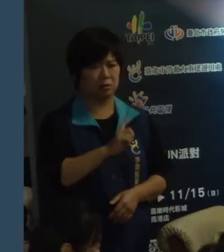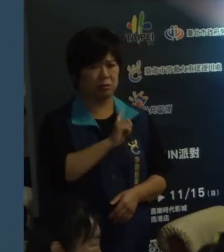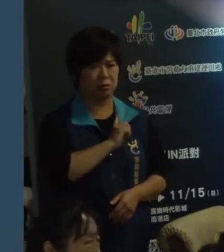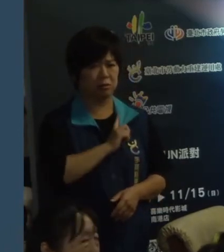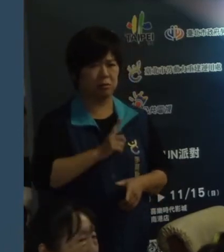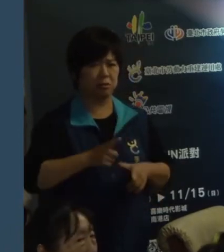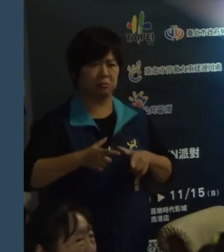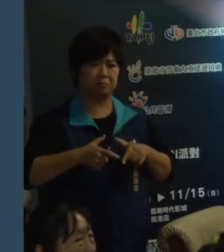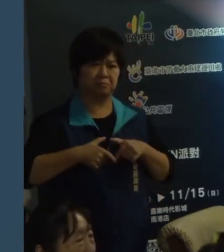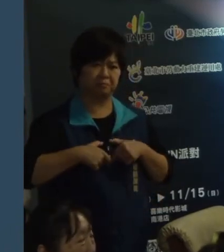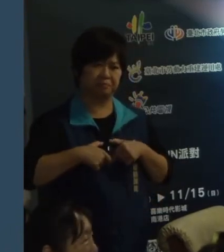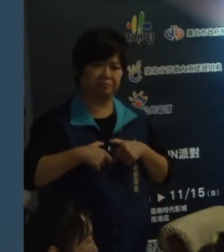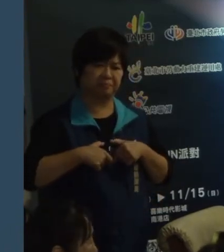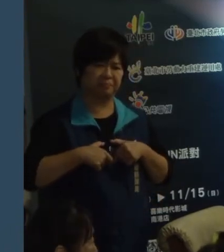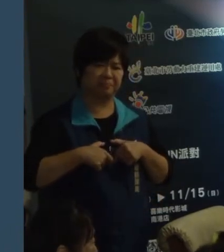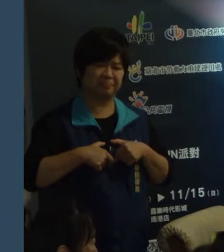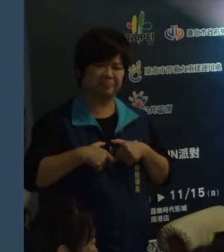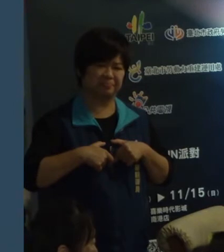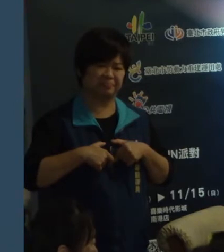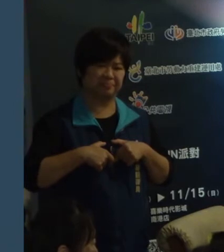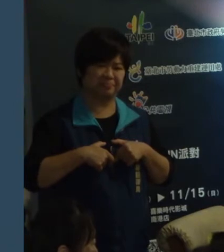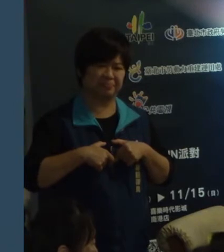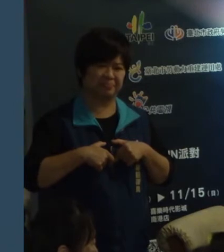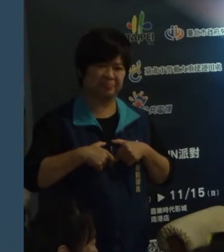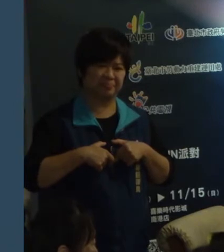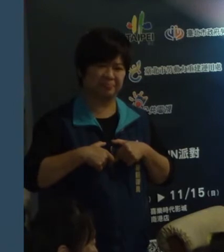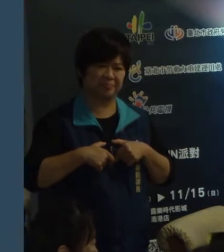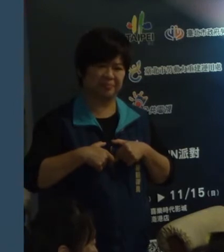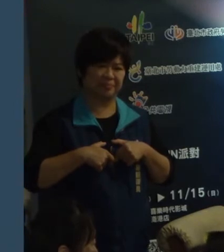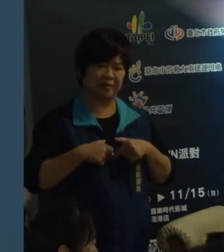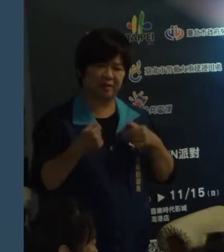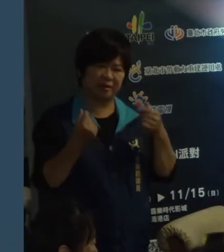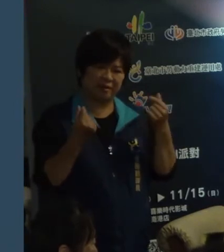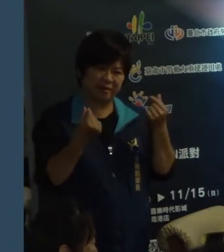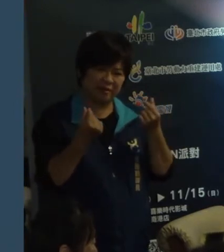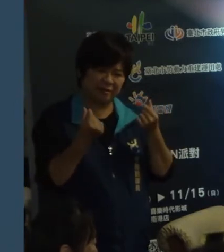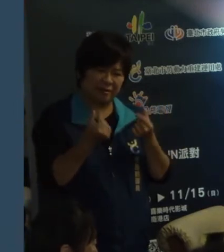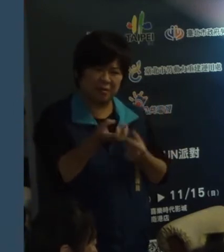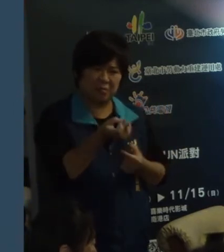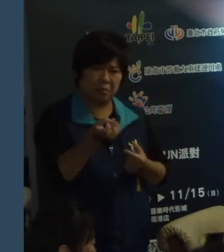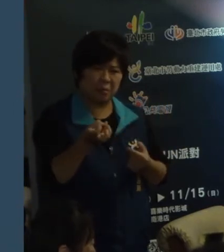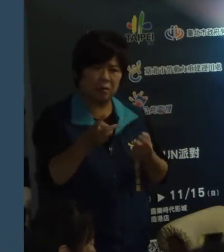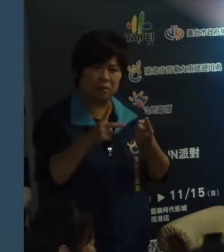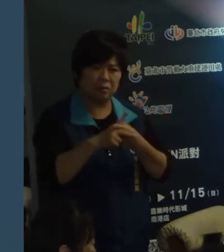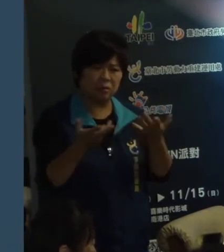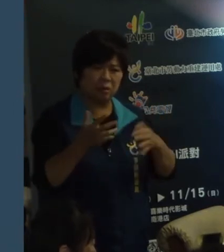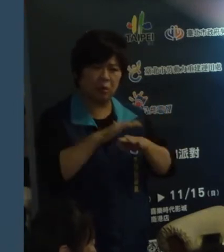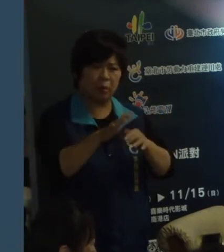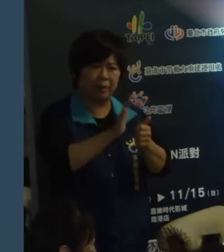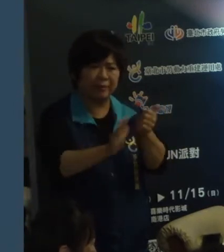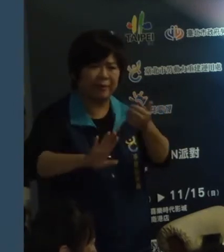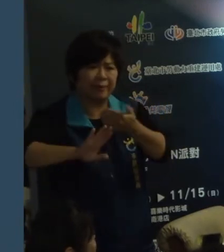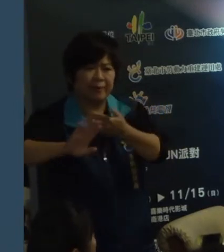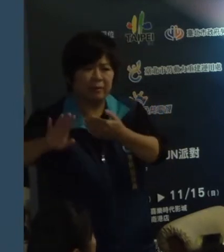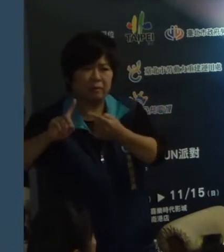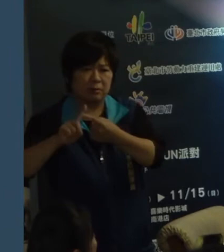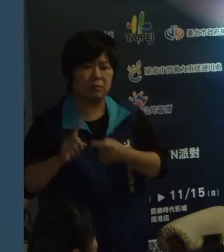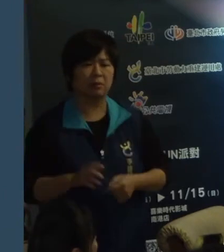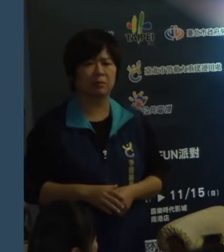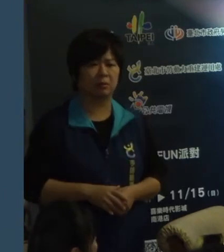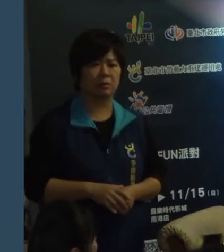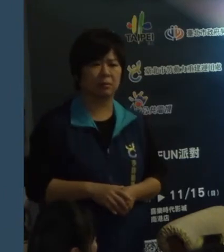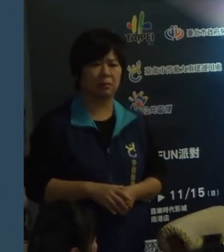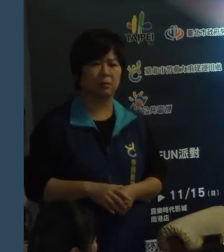是，可能我们就是无意间的一些就是小事情，会影响到人家。然后我也